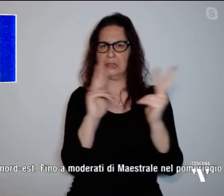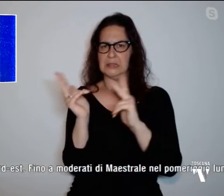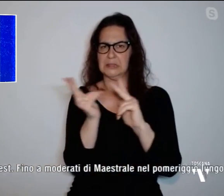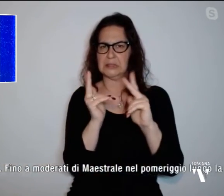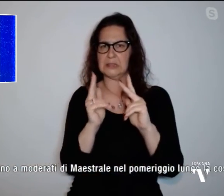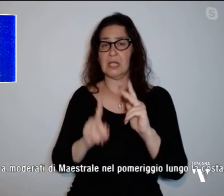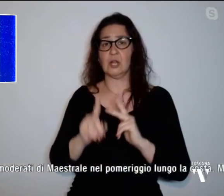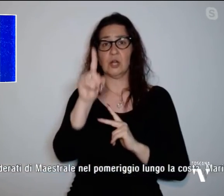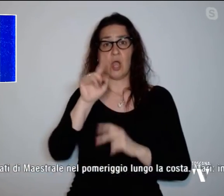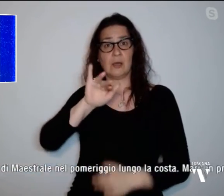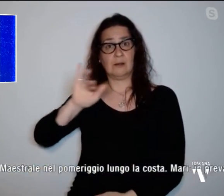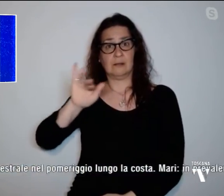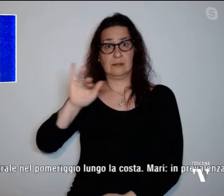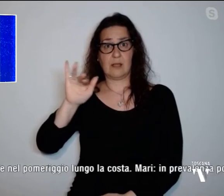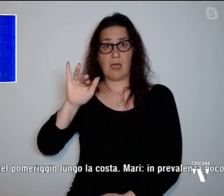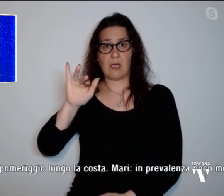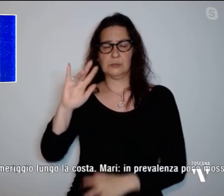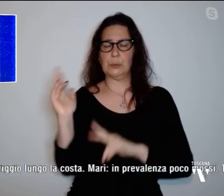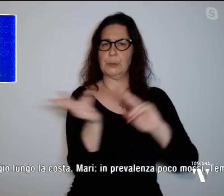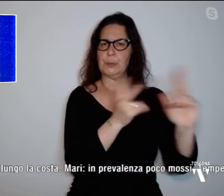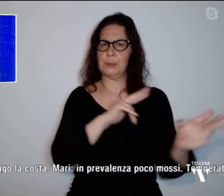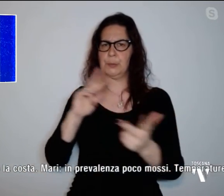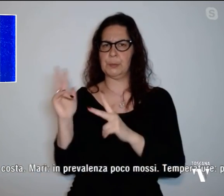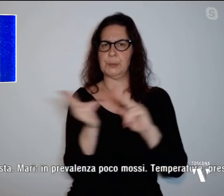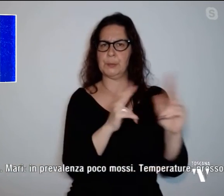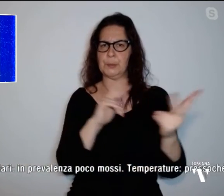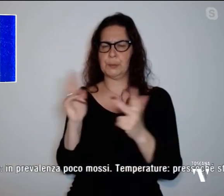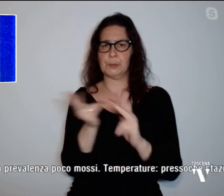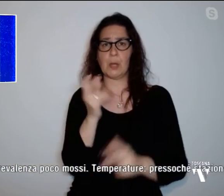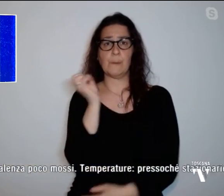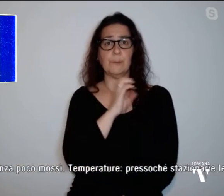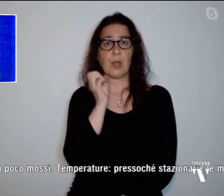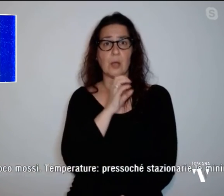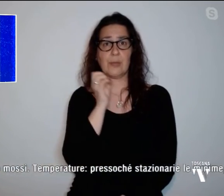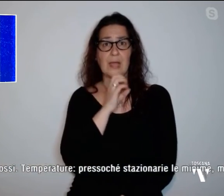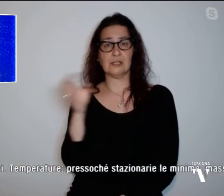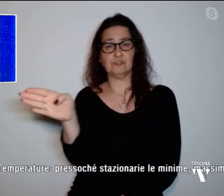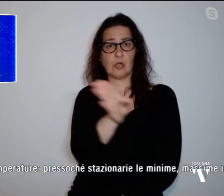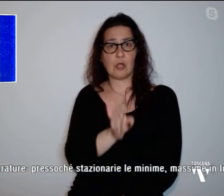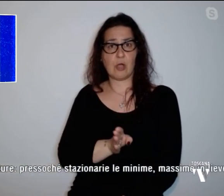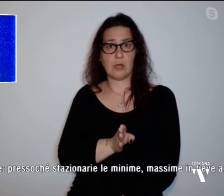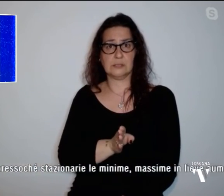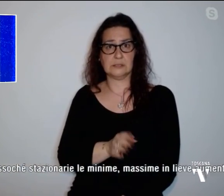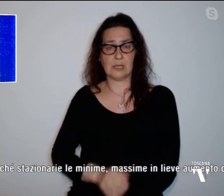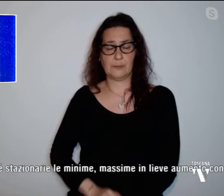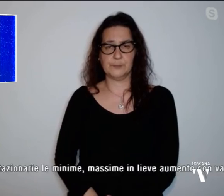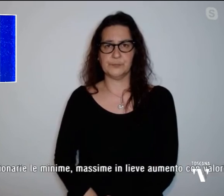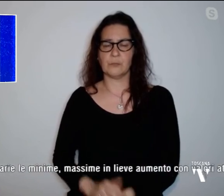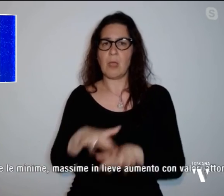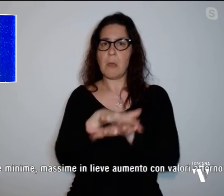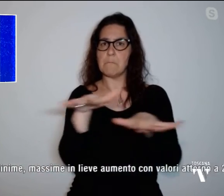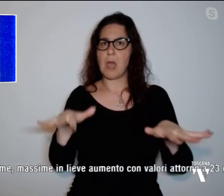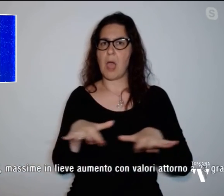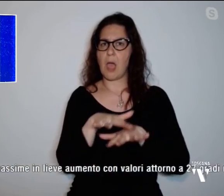nord-est, fino a moderati di maestrale nel pomeriggio lungo la costa, mari in prevalenza poco